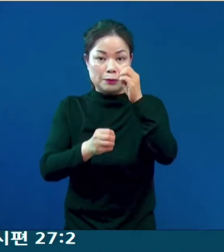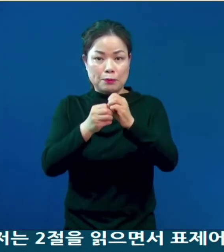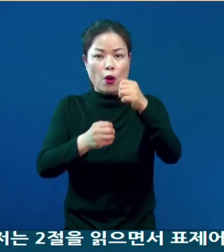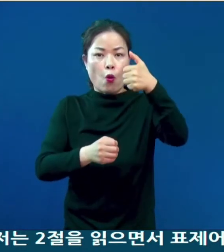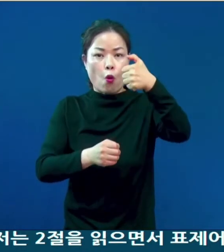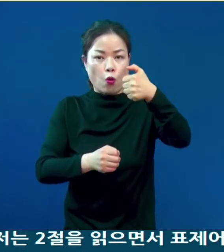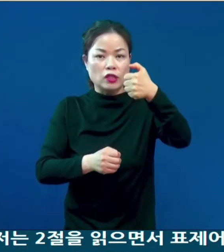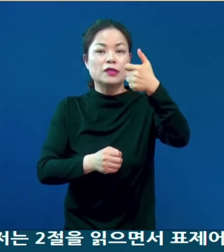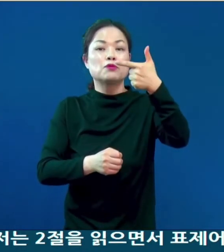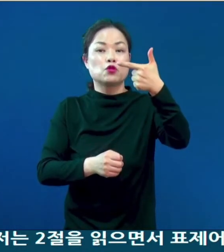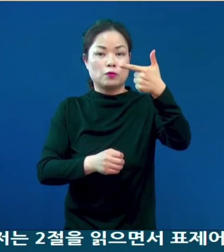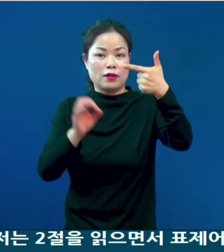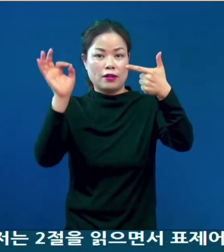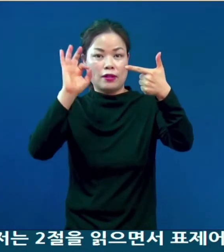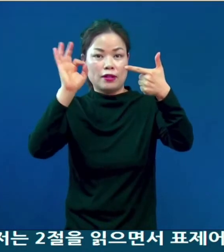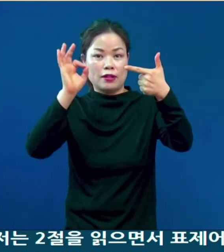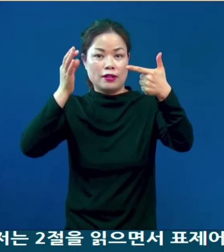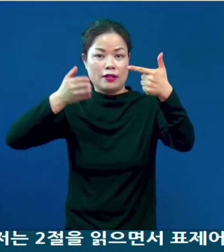한번 가보도록 하겠습니다.